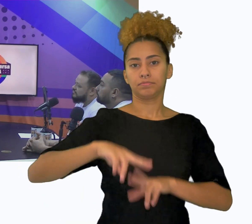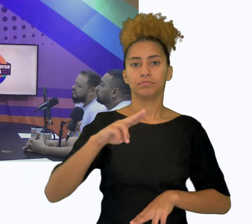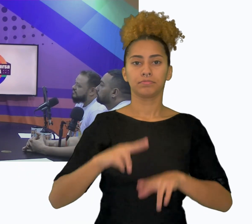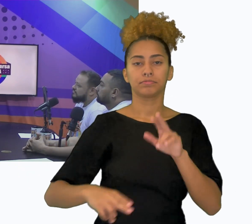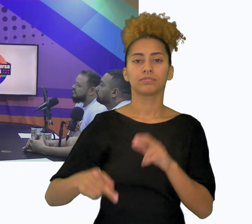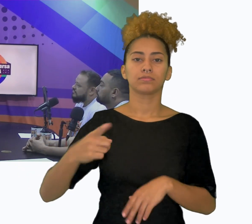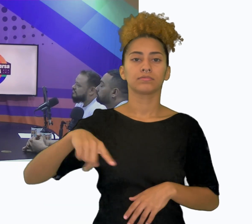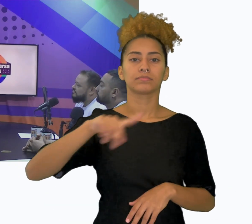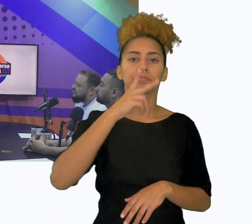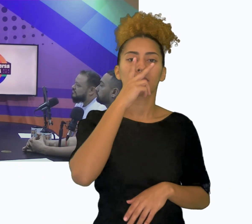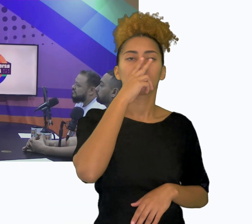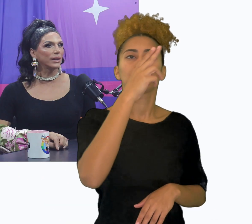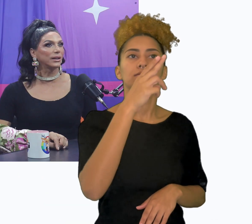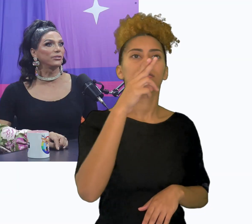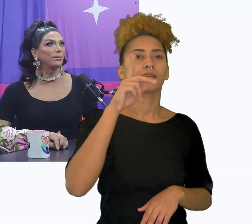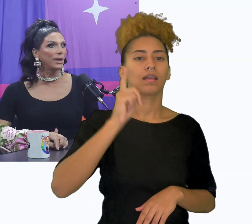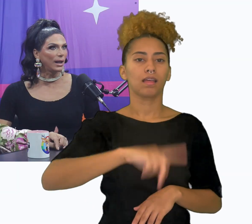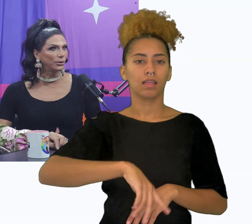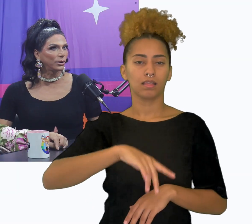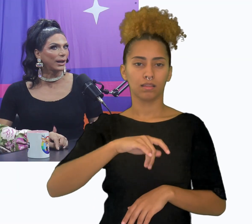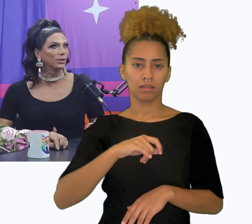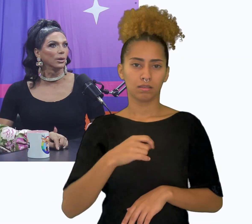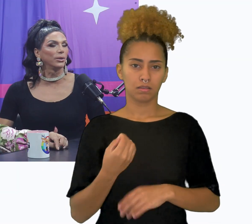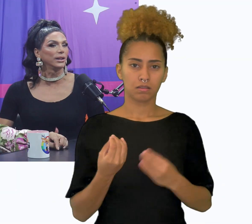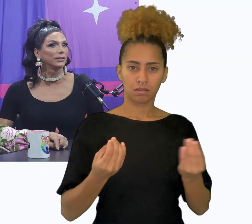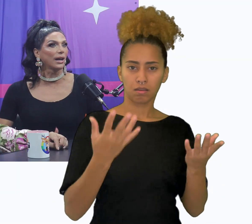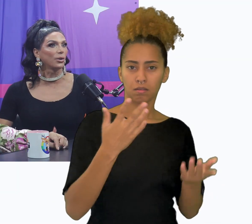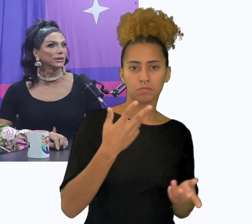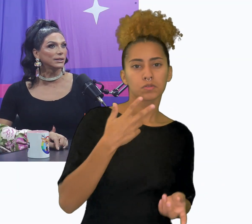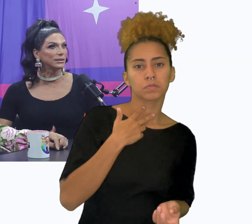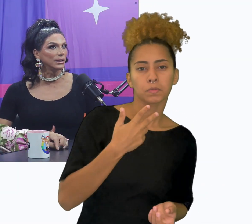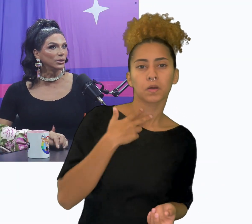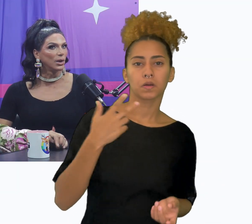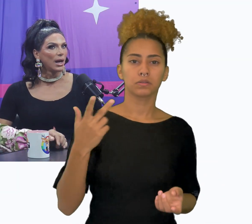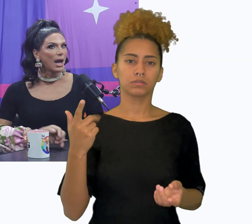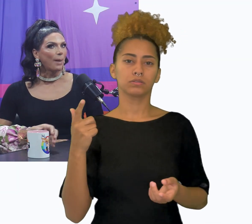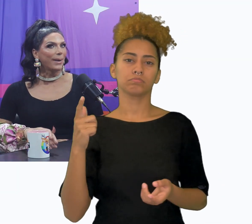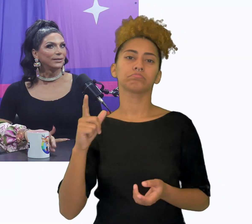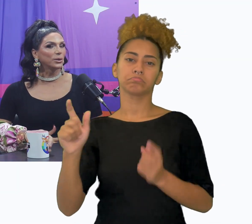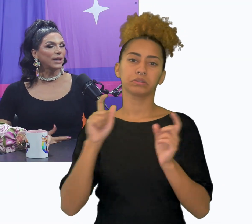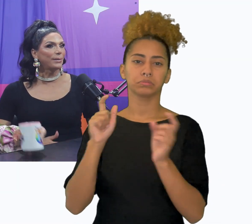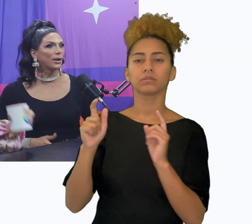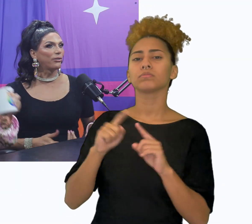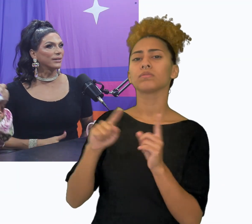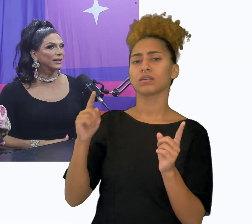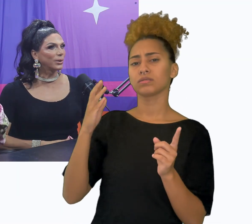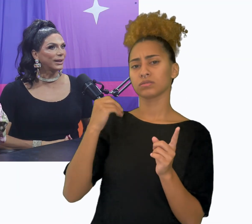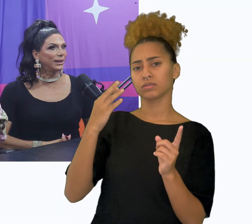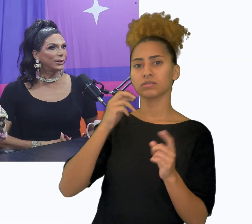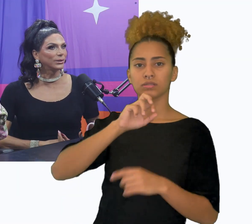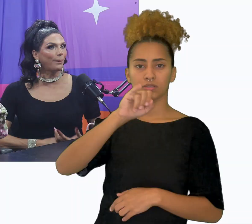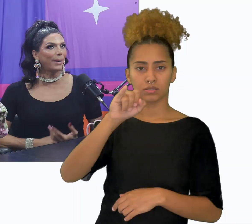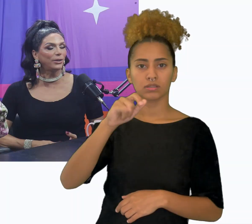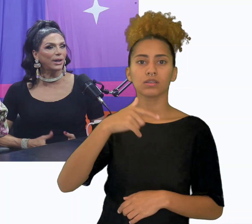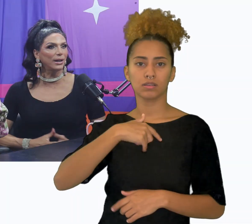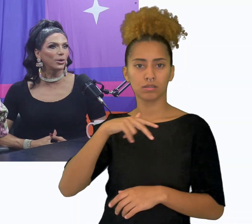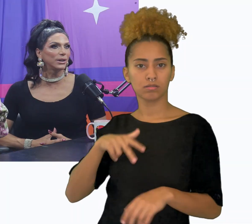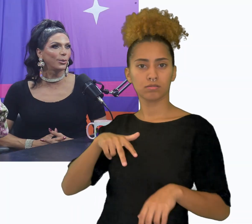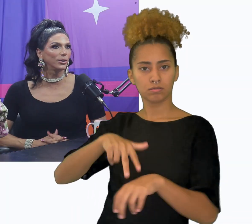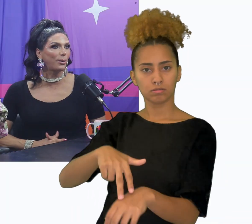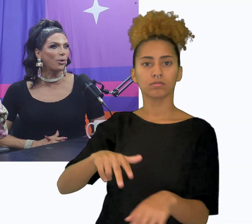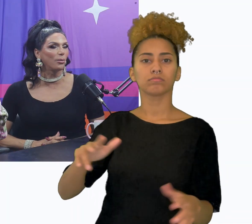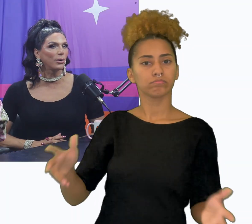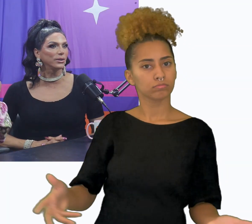até soava como um atrevimento, que aquilo não poderia ter acontecido. Mas eu sabia que eu fazendo aquilo também